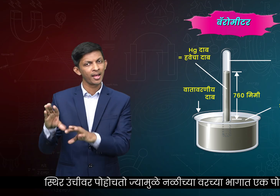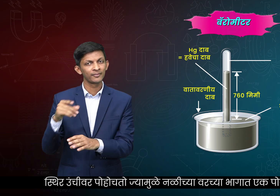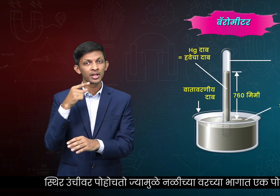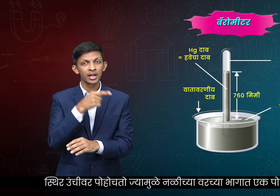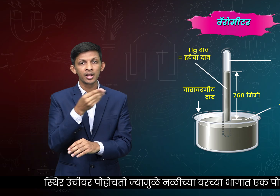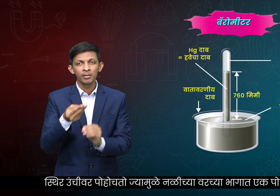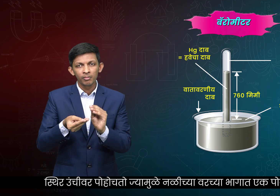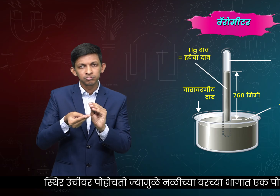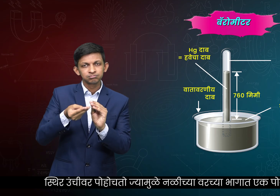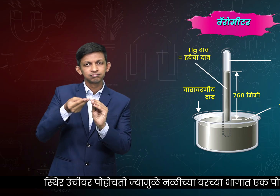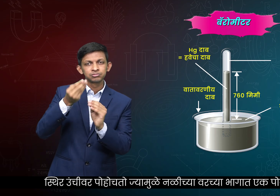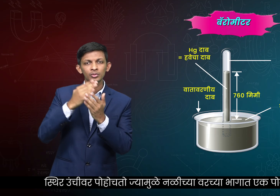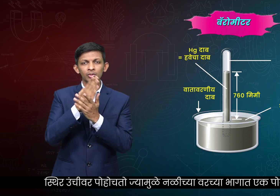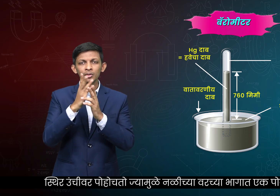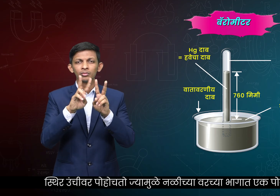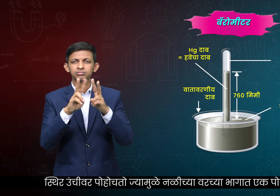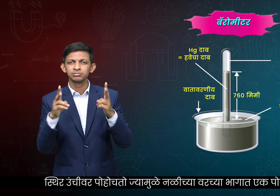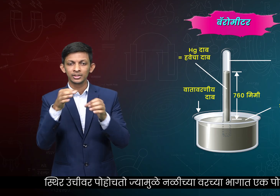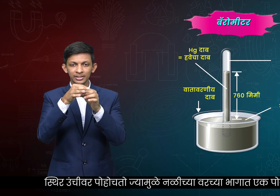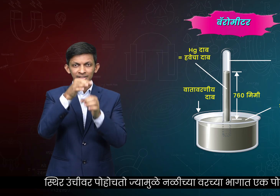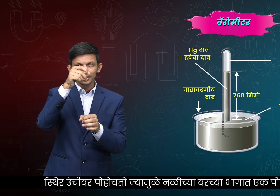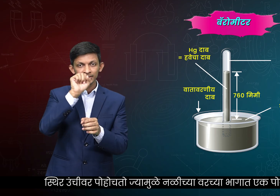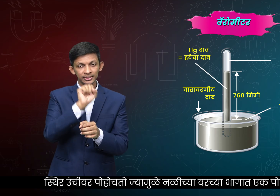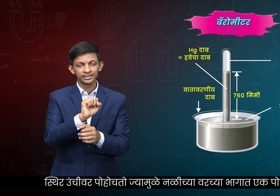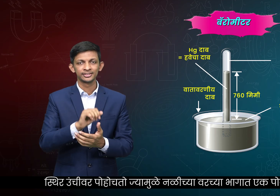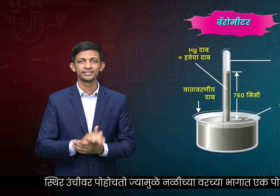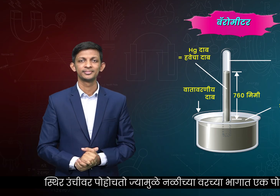नळीच्या वरच्या भागात एक पोकळी राहते.